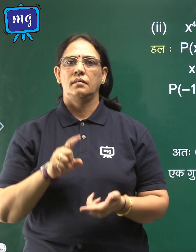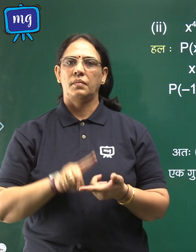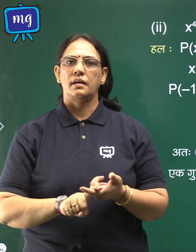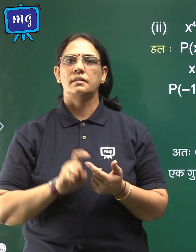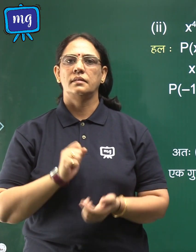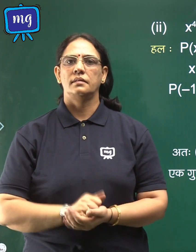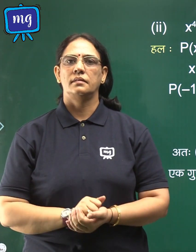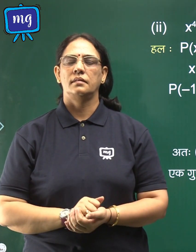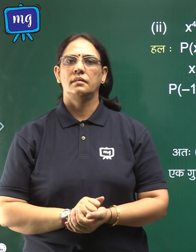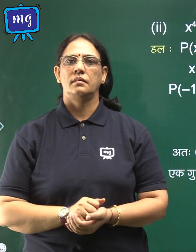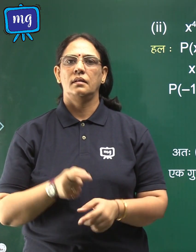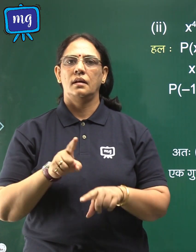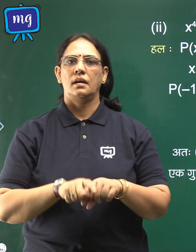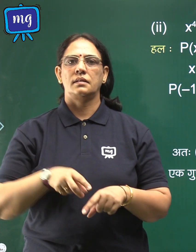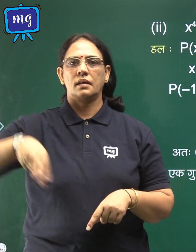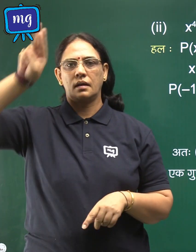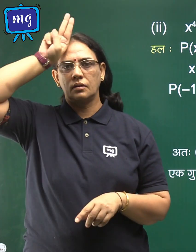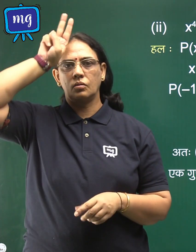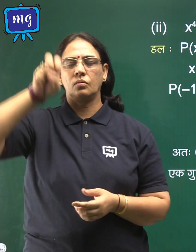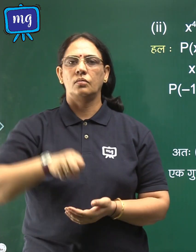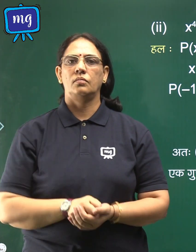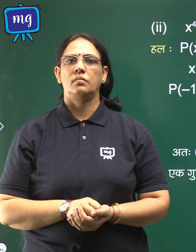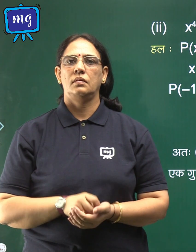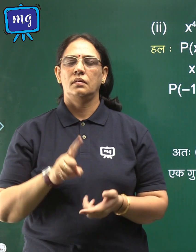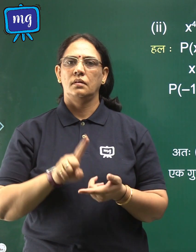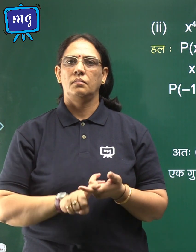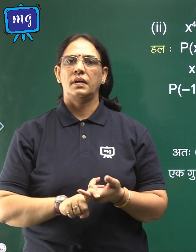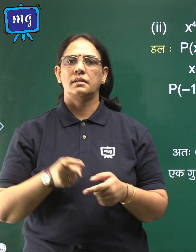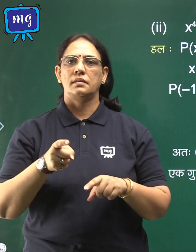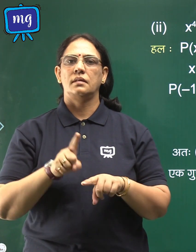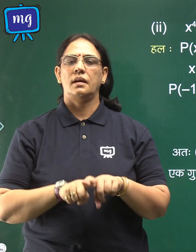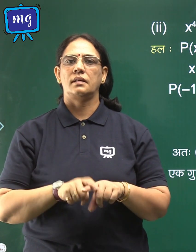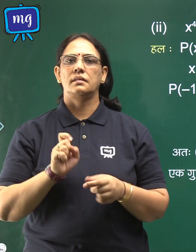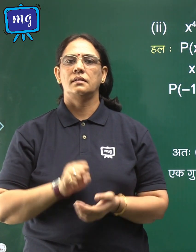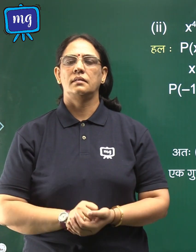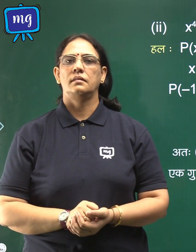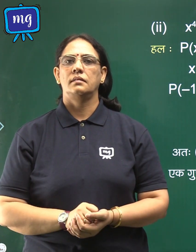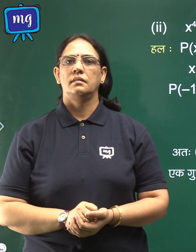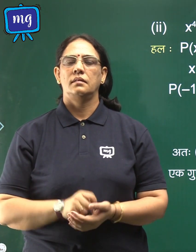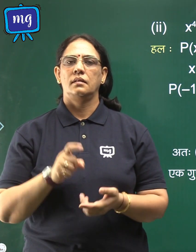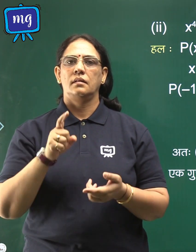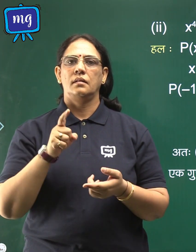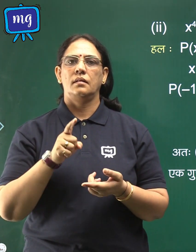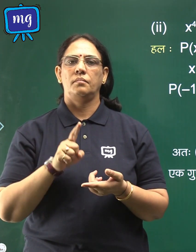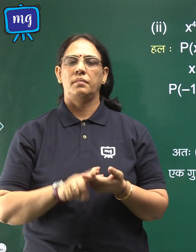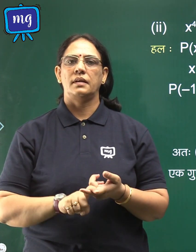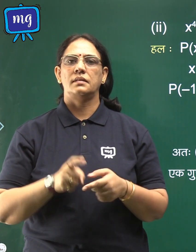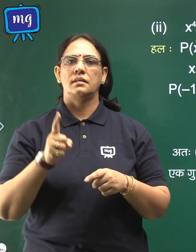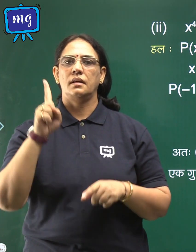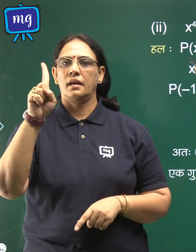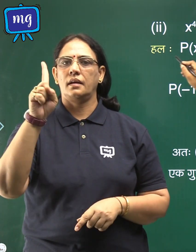प्लस एक्स की घात 2 प्लस एक्स प्लस 1।